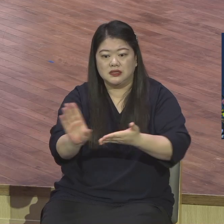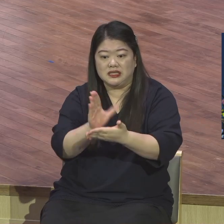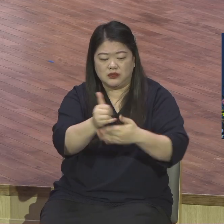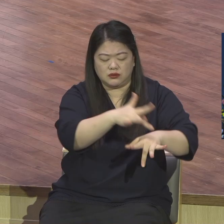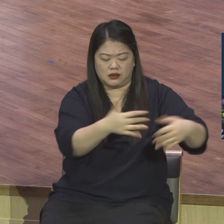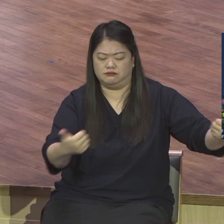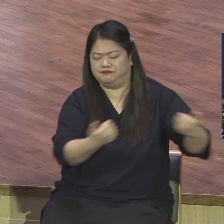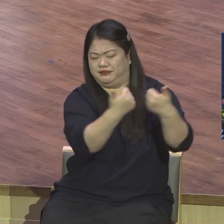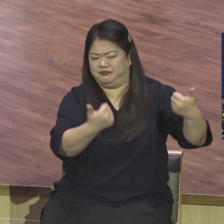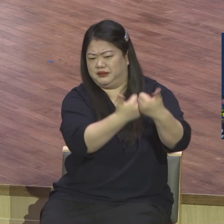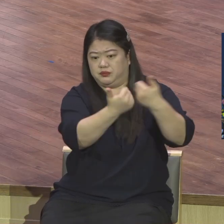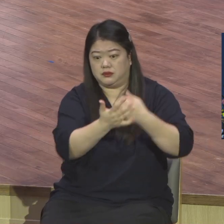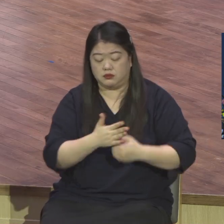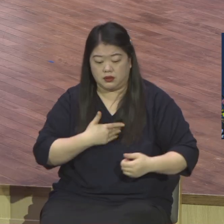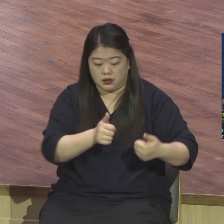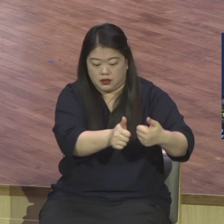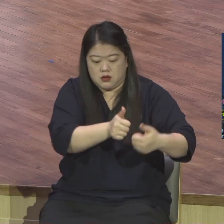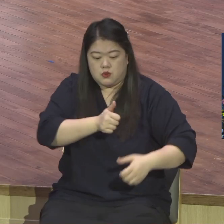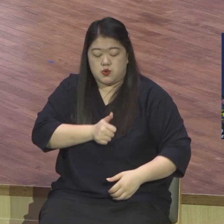헤비급 프라이급인데.